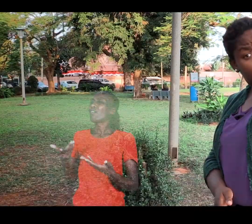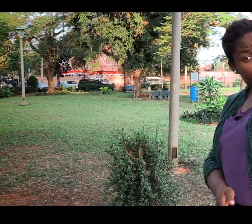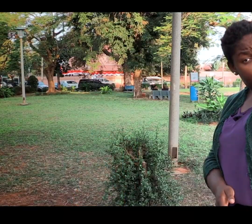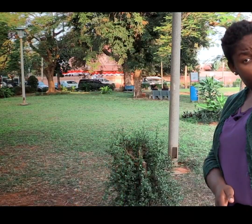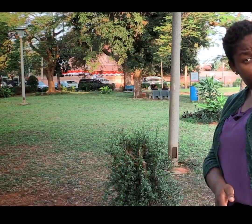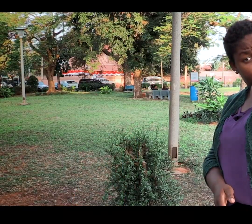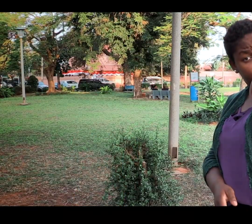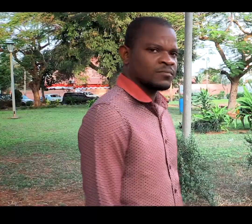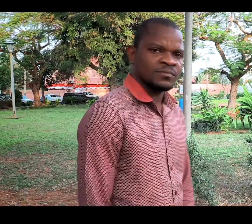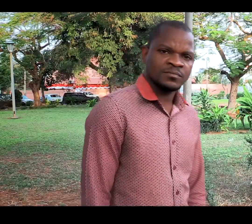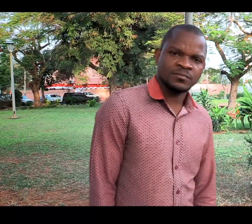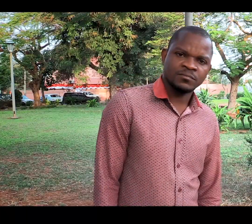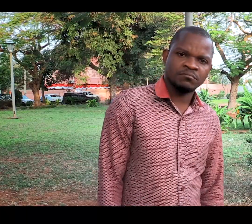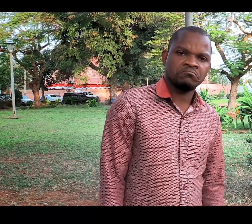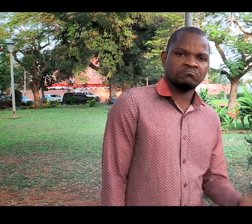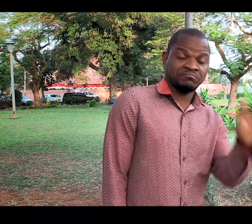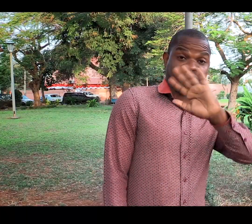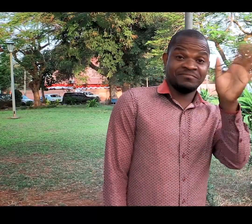quem?